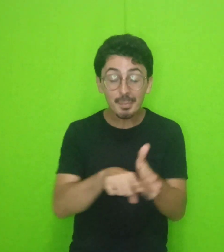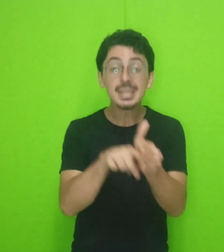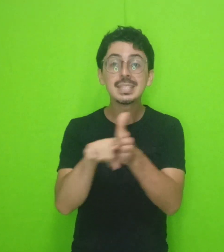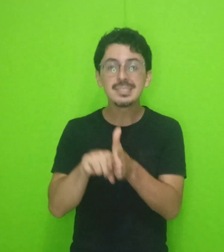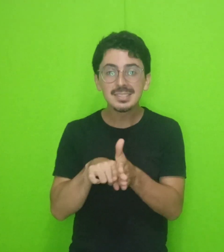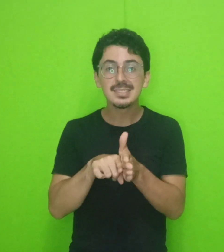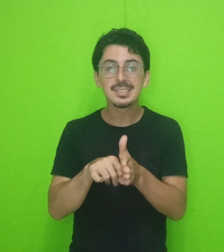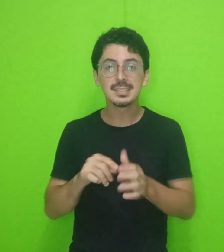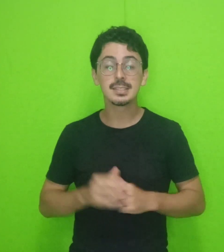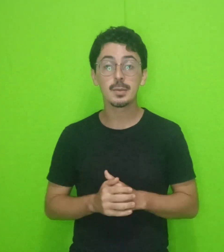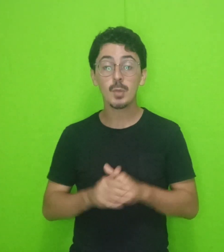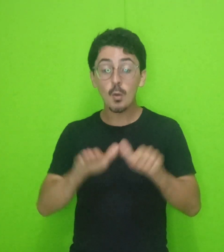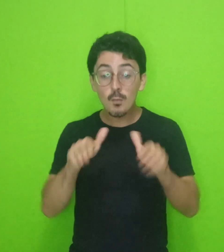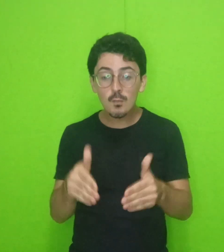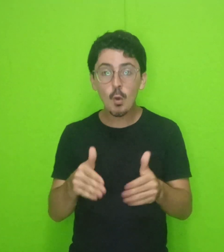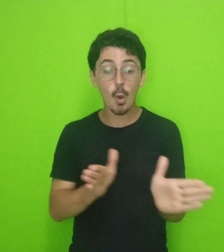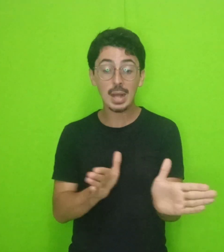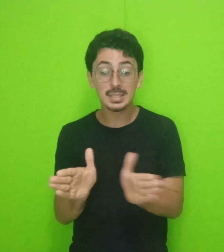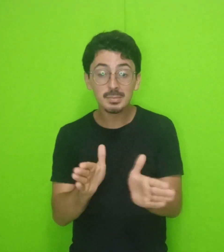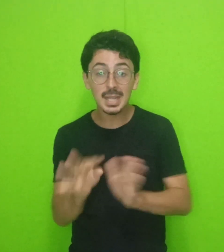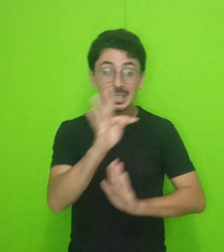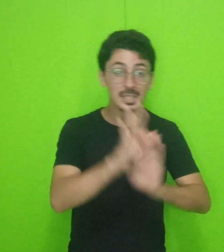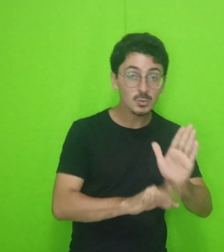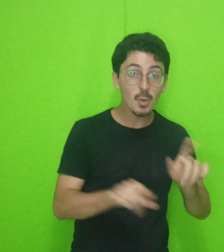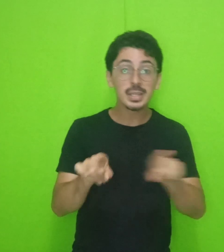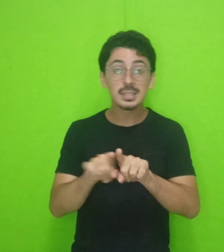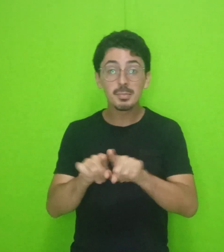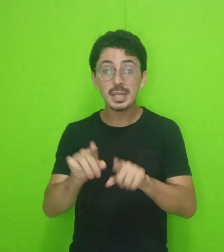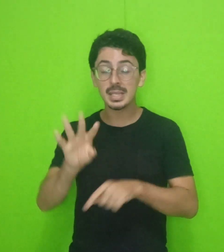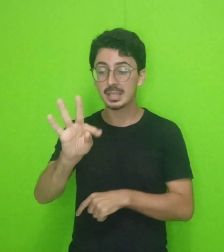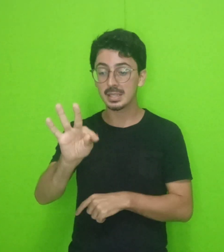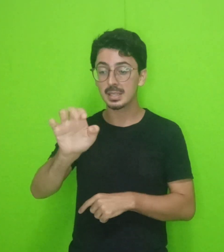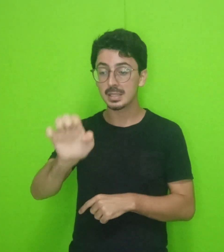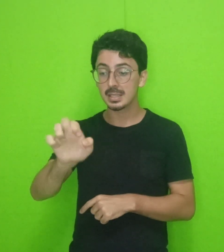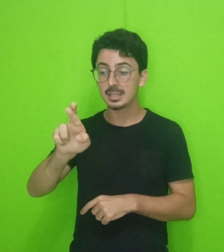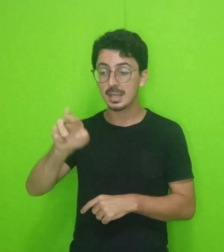em acessibilidade textual e terminológica da URGS.